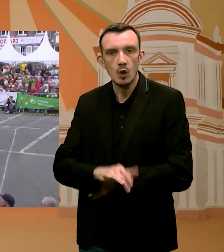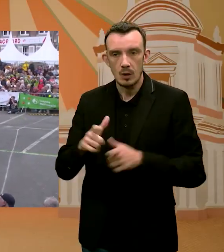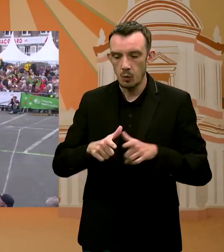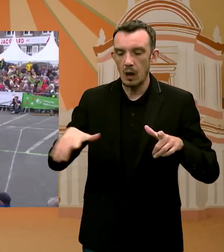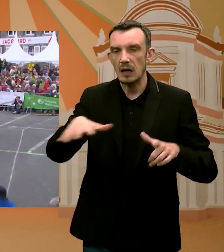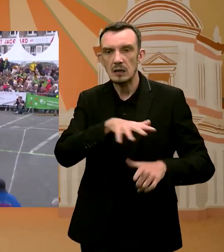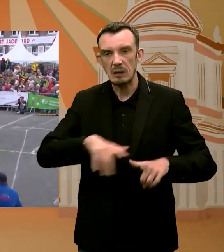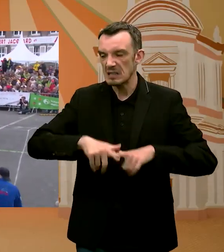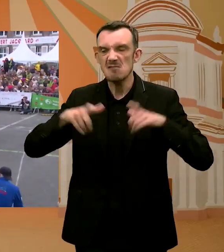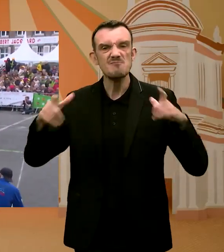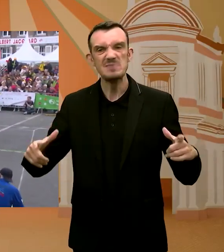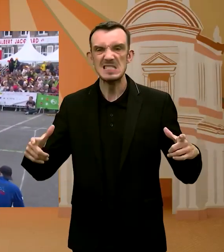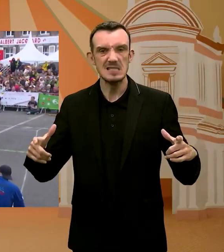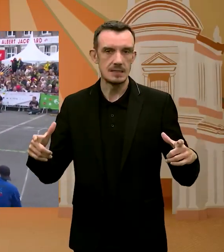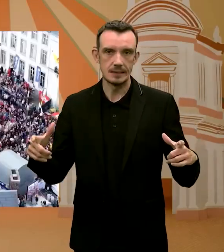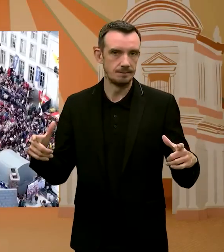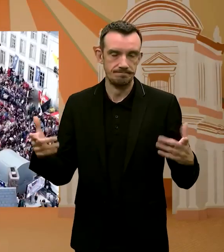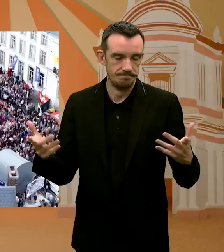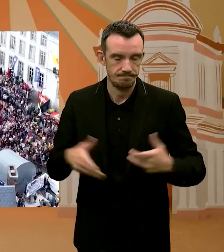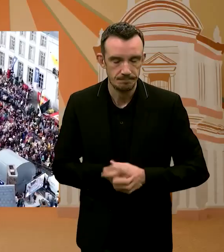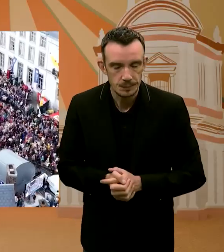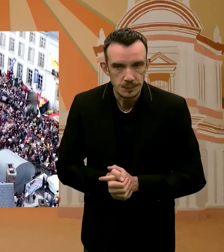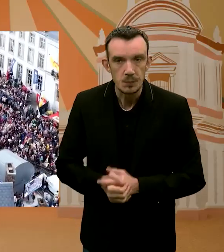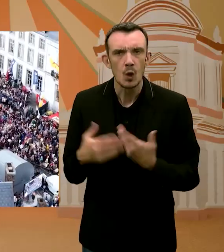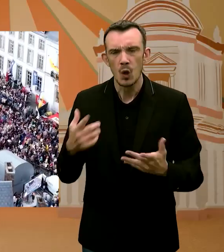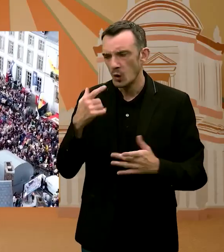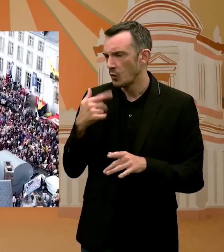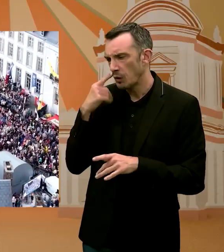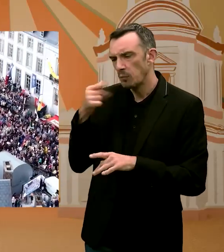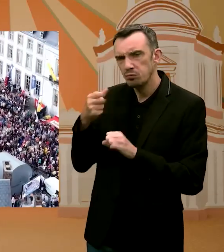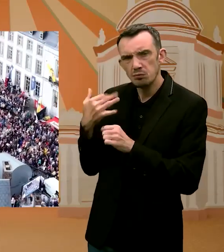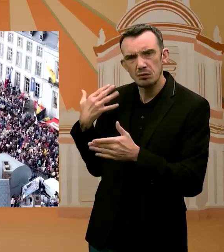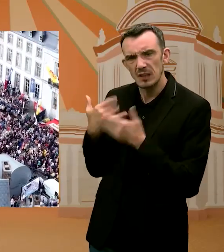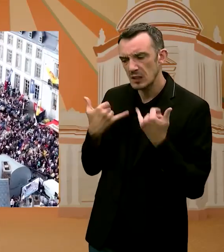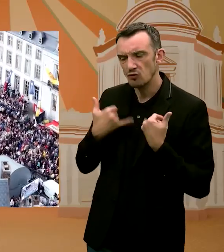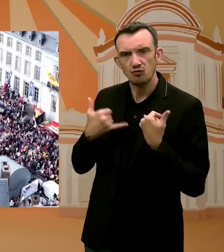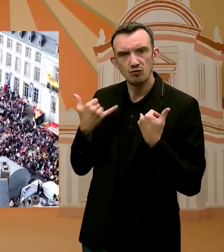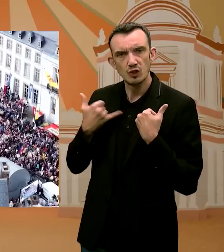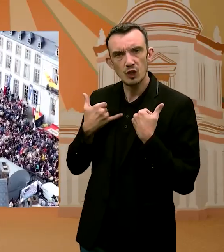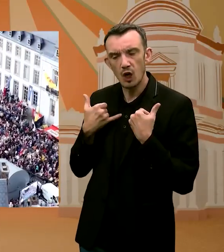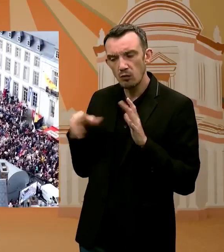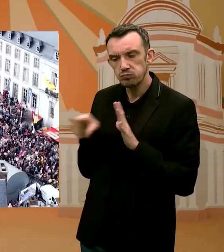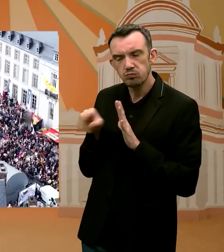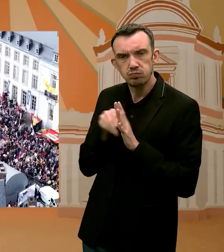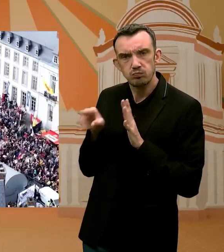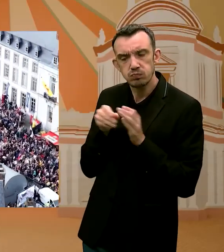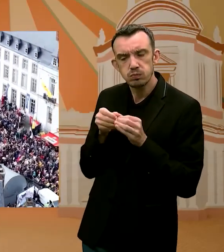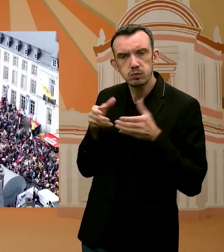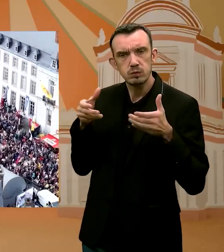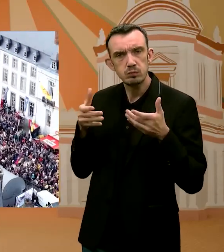On voit depuis quelques années qu'il y a toute une génération de jeunes qui arrivent. Il se passe comment ce recrutement des jeunes? Comment est-ce qu'on arrive à renouveler les cadres